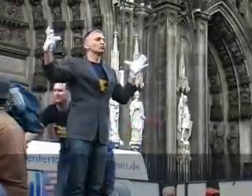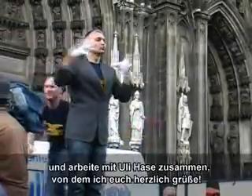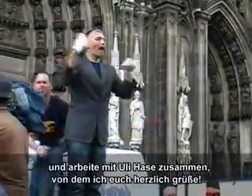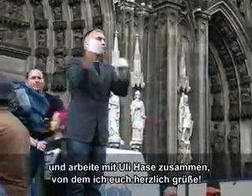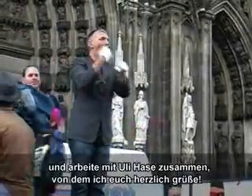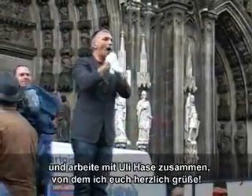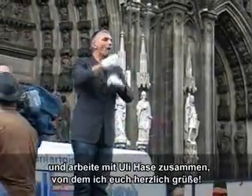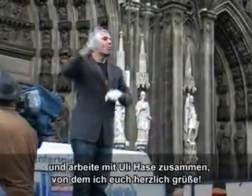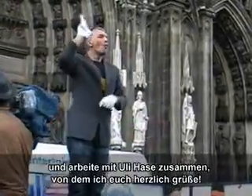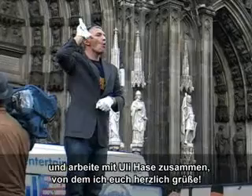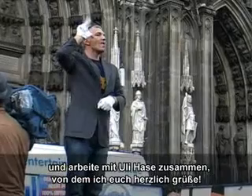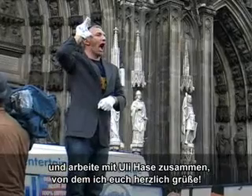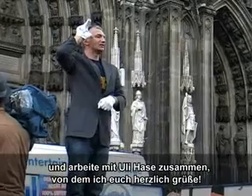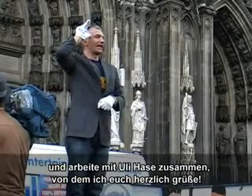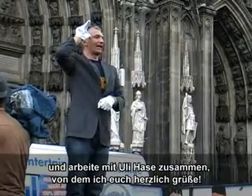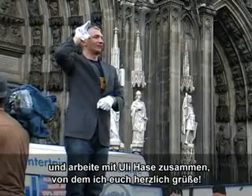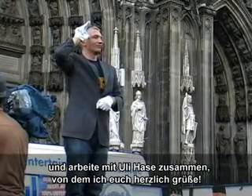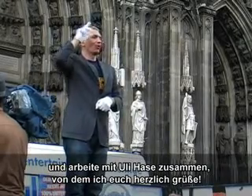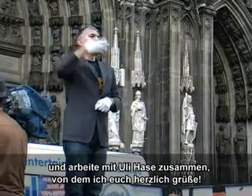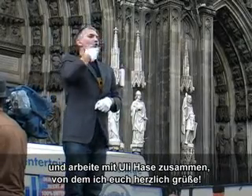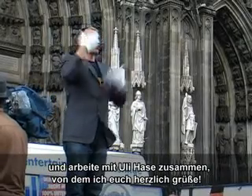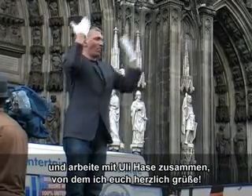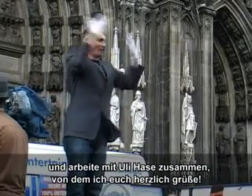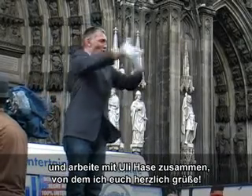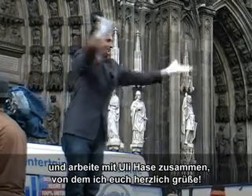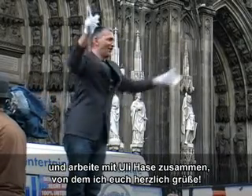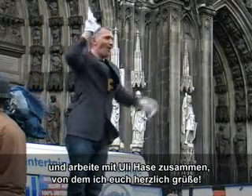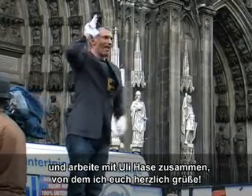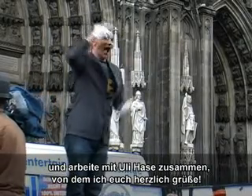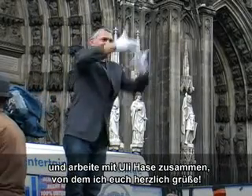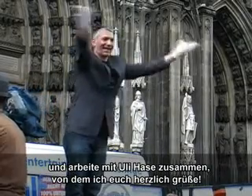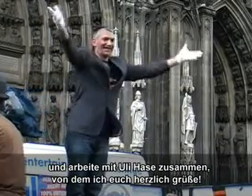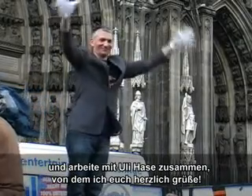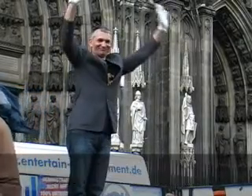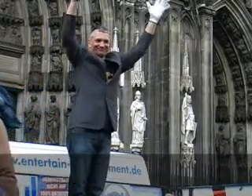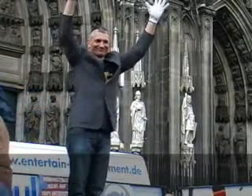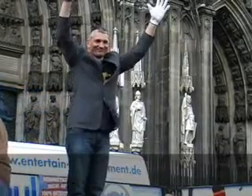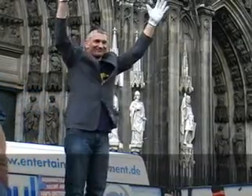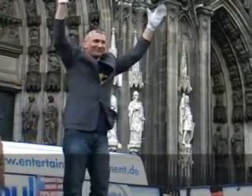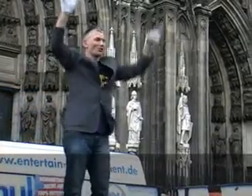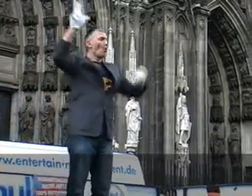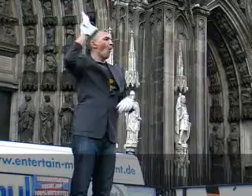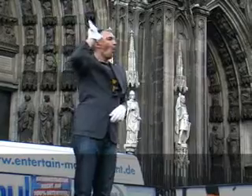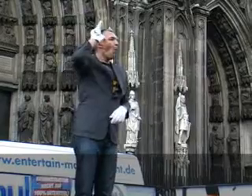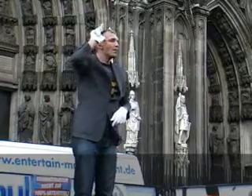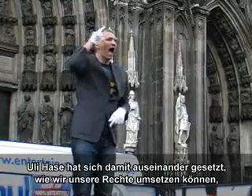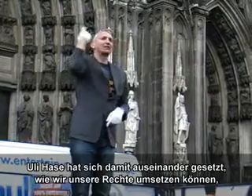Ich bin Vertreter der Deutschen Gesellschaft und arbeite mit Uli Haase, dem Vorsitzenden der Deutschen Gesellschaft, zusammen. Er lässt herzliche Grüße ausrichten.